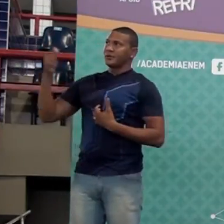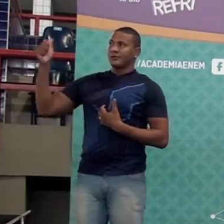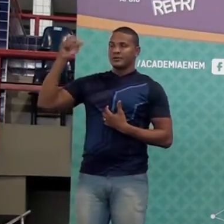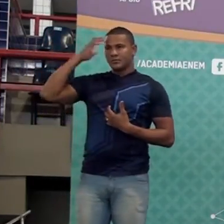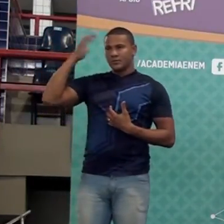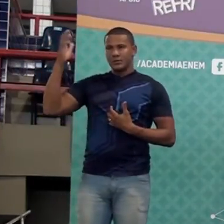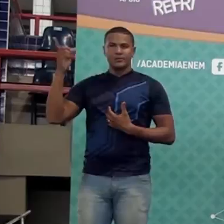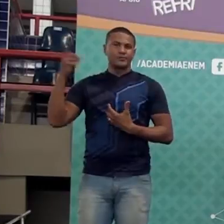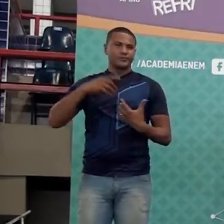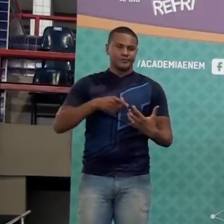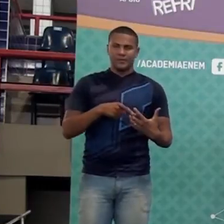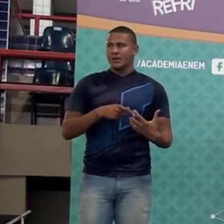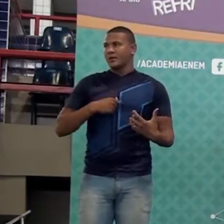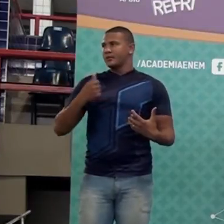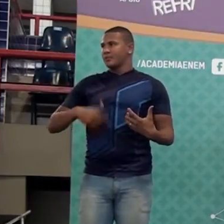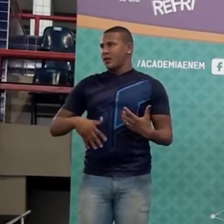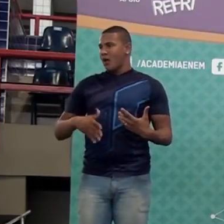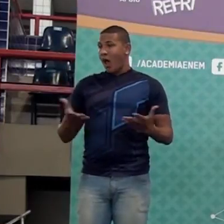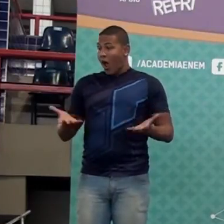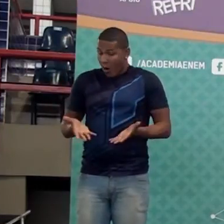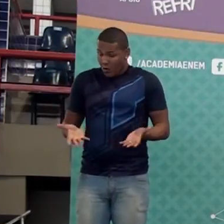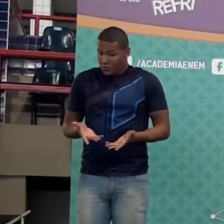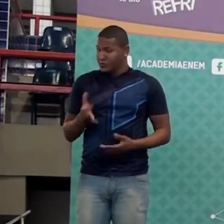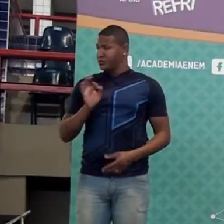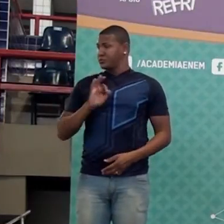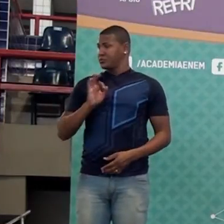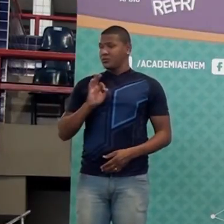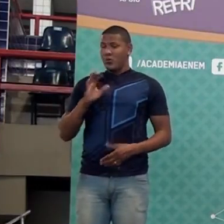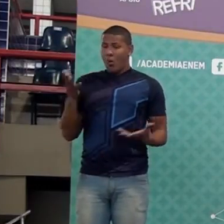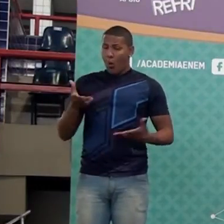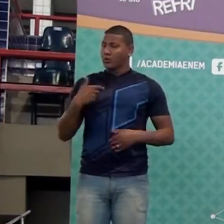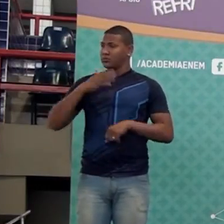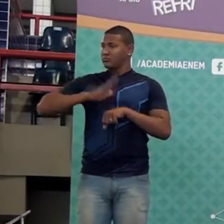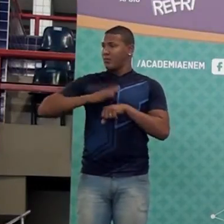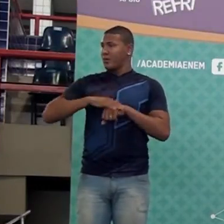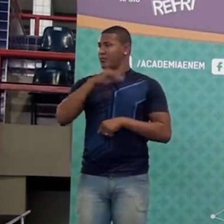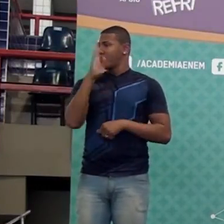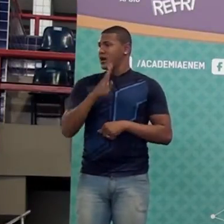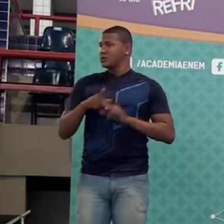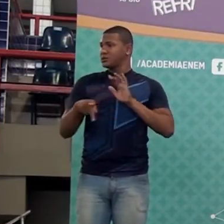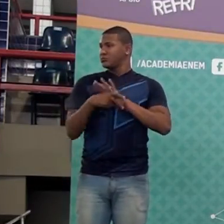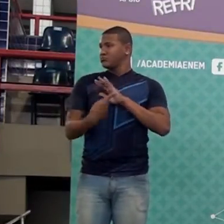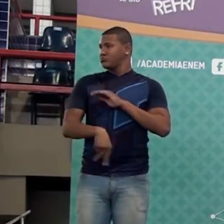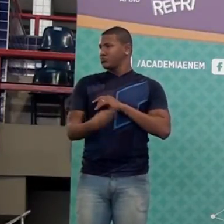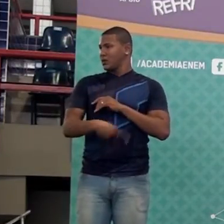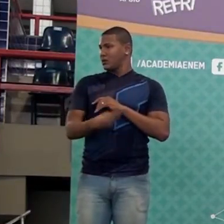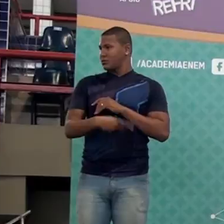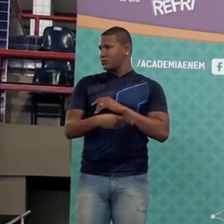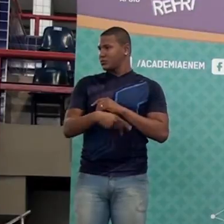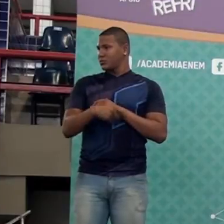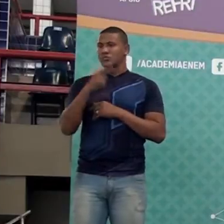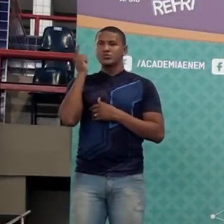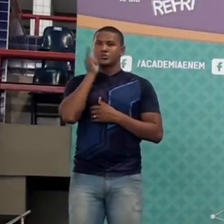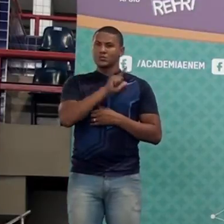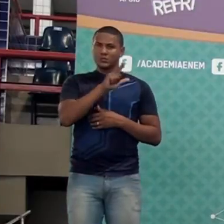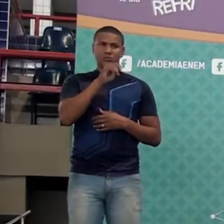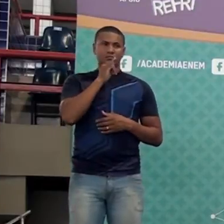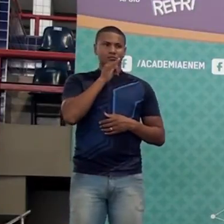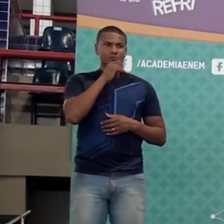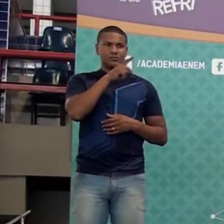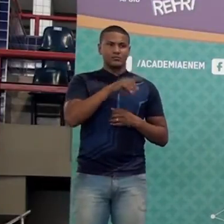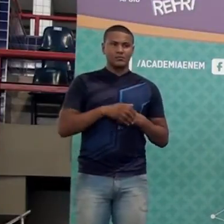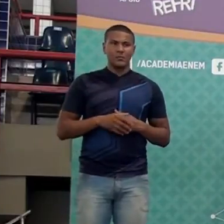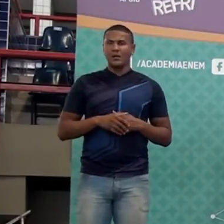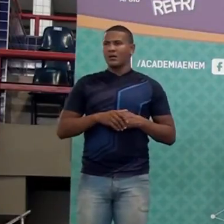é transportado para Angra dos Reis, onde funcionam as usinas nucleares brasileiras, as usinas de Angra